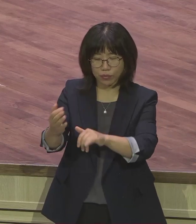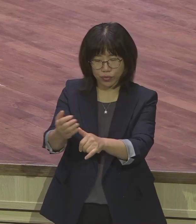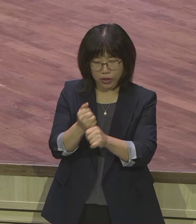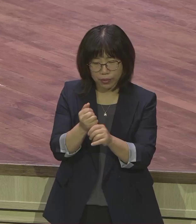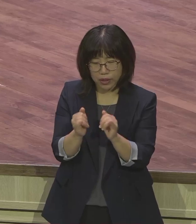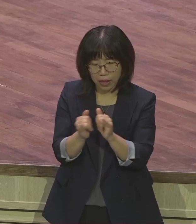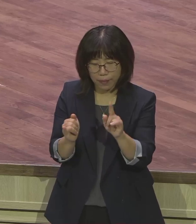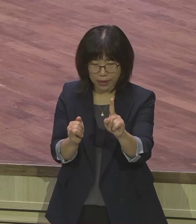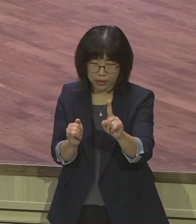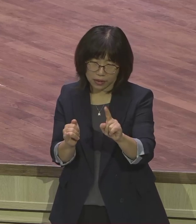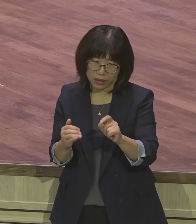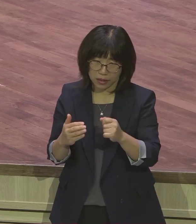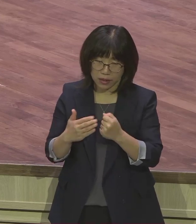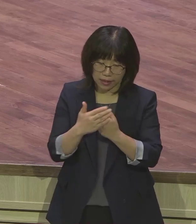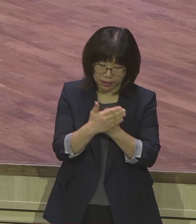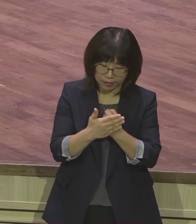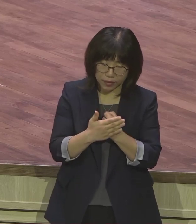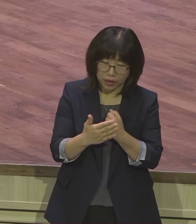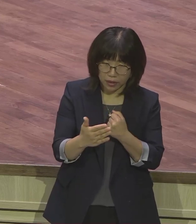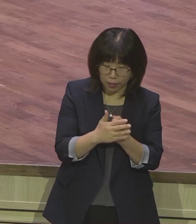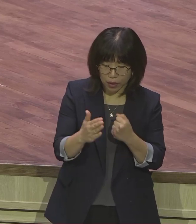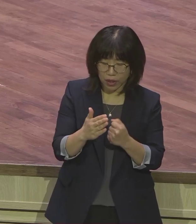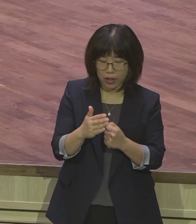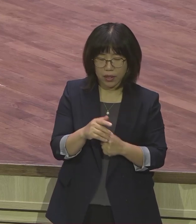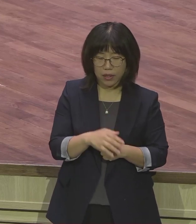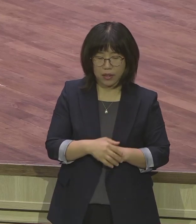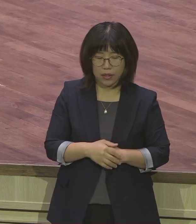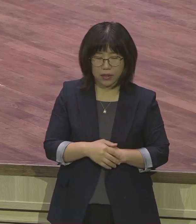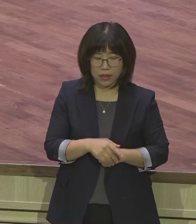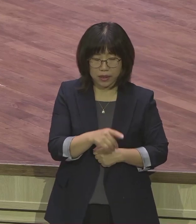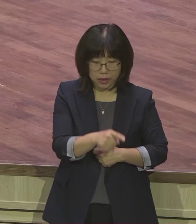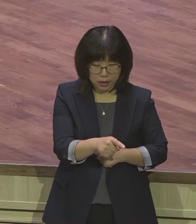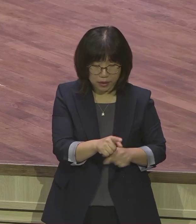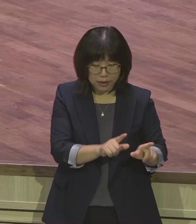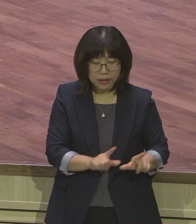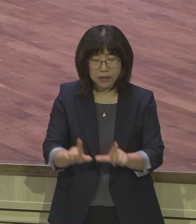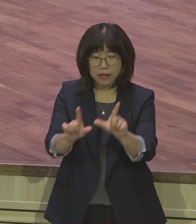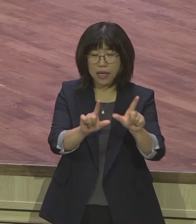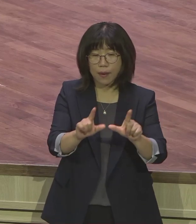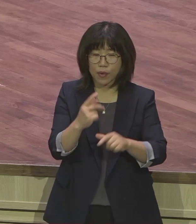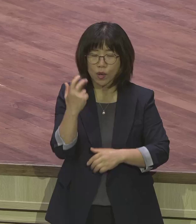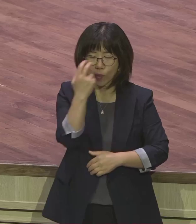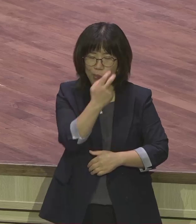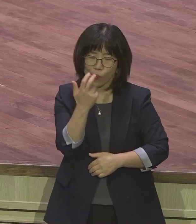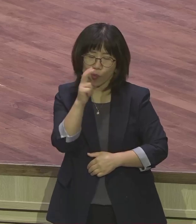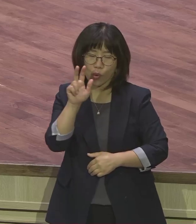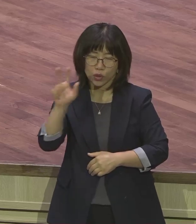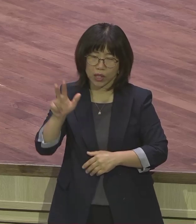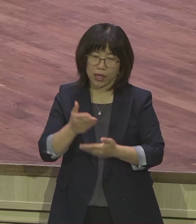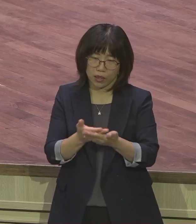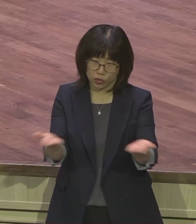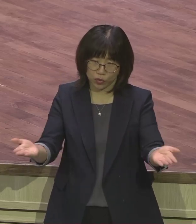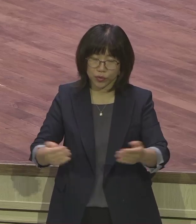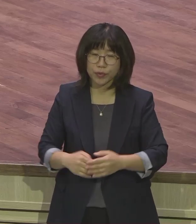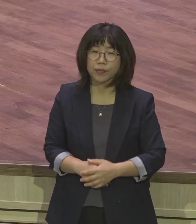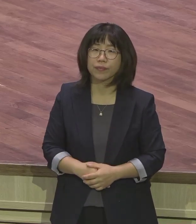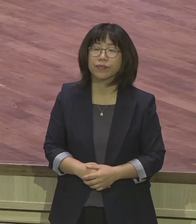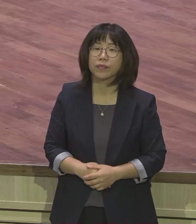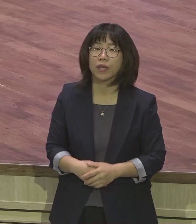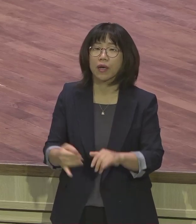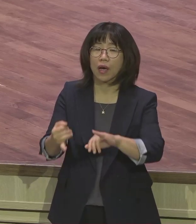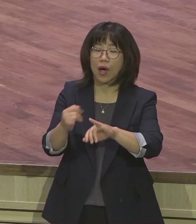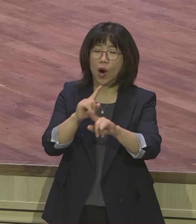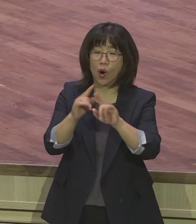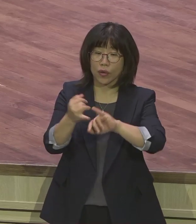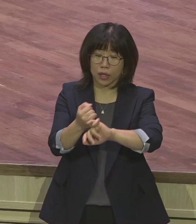은약 잡은 하나님 자리는 어떻게 합니까 그 삶을 어떻게 해요 완전 보장해 버려요 은약 잡은자는